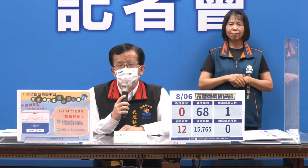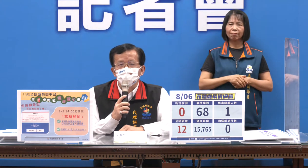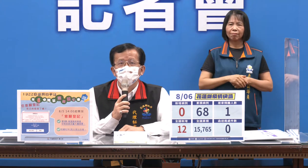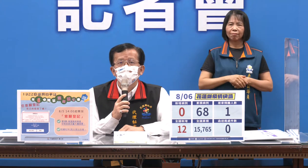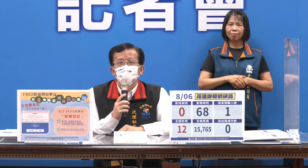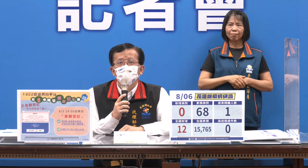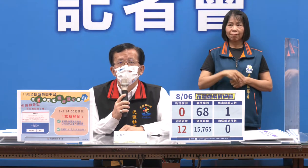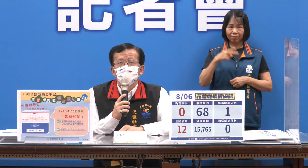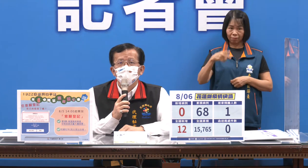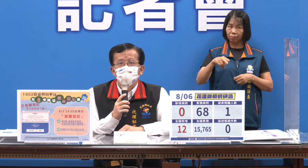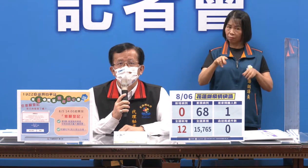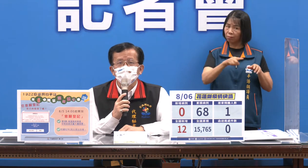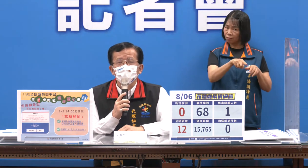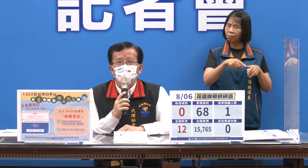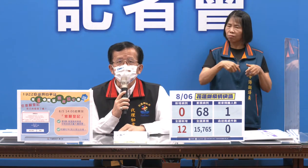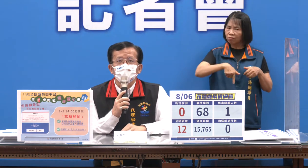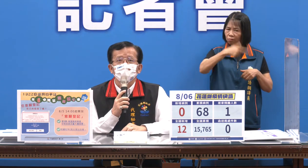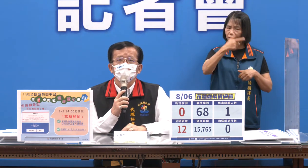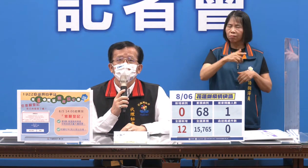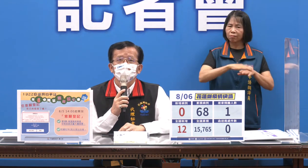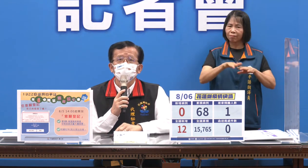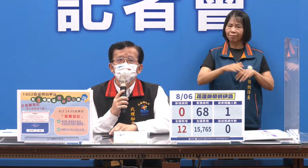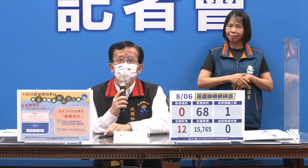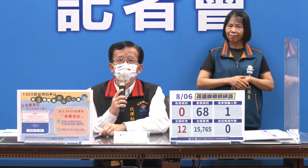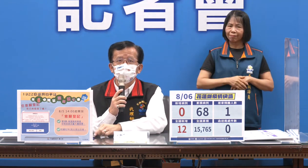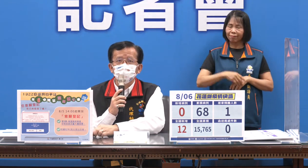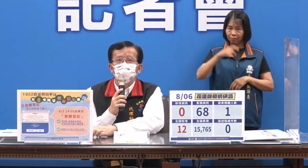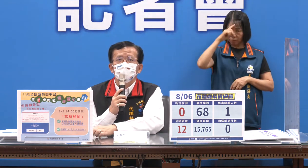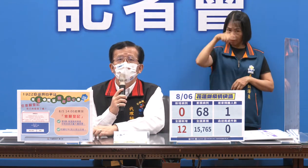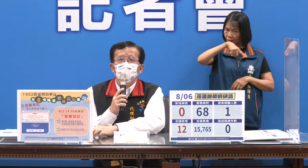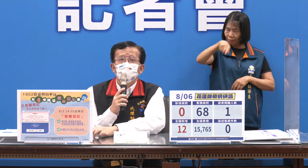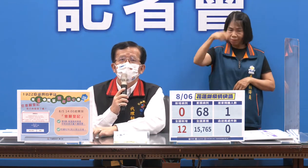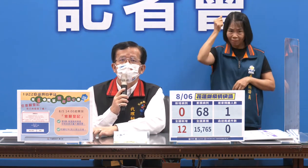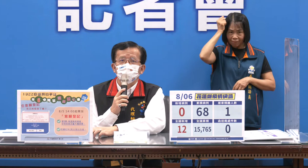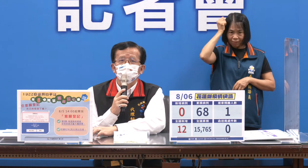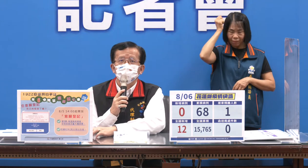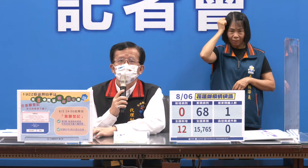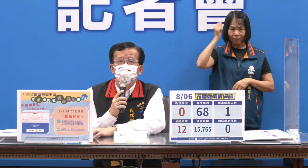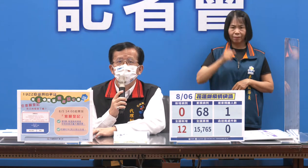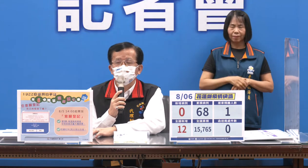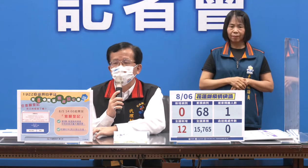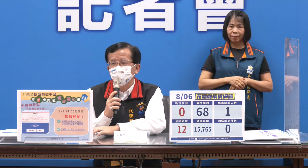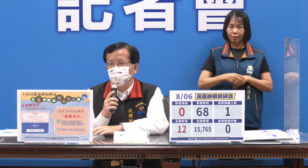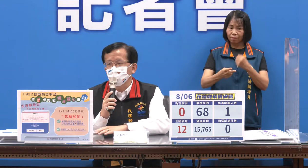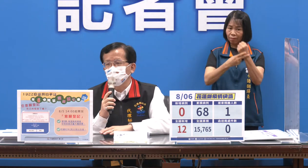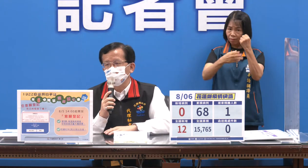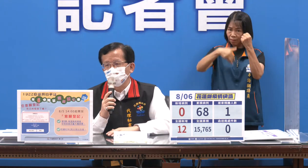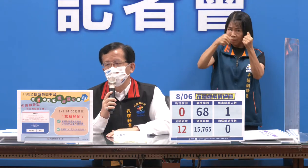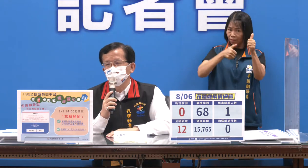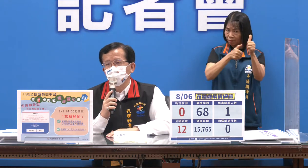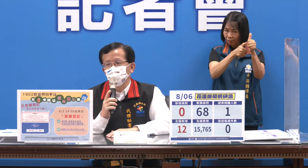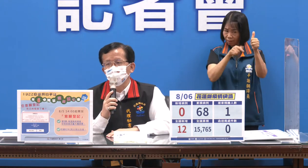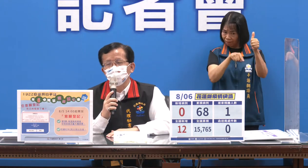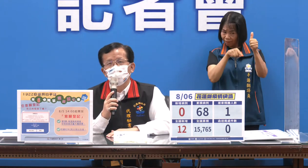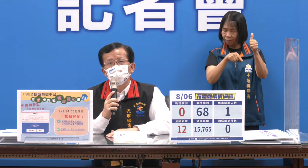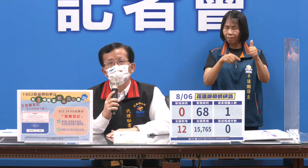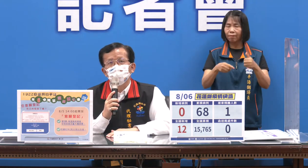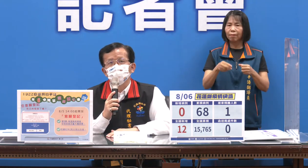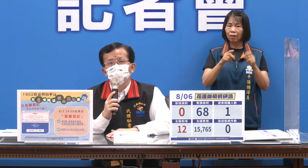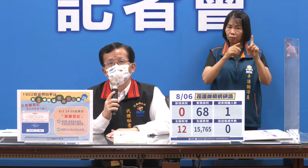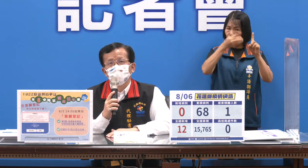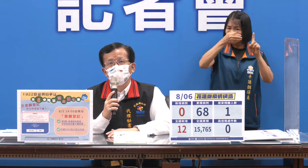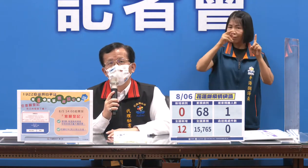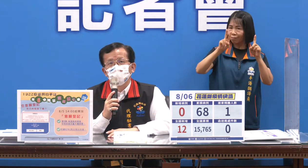较直接。请各位邻长特别记住，请参加第六轮的